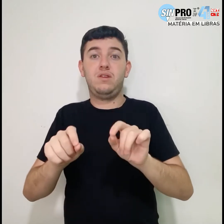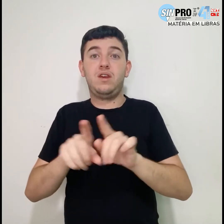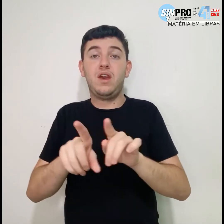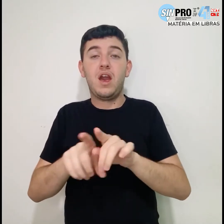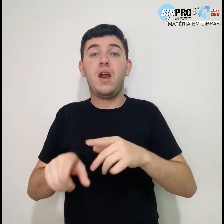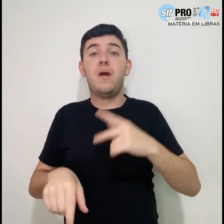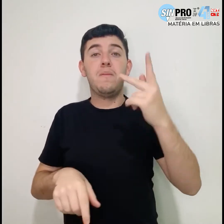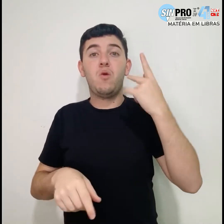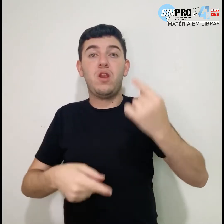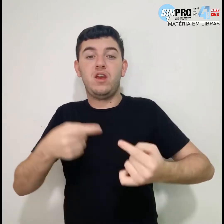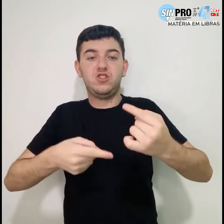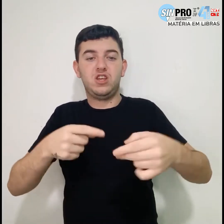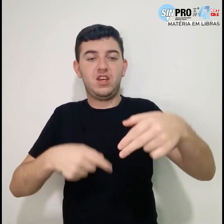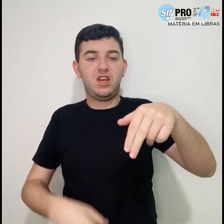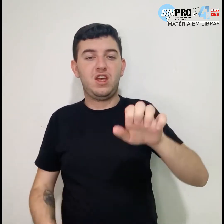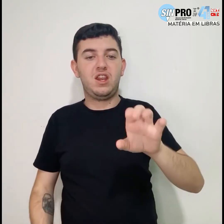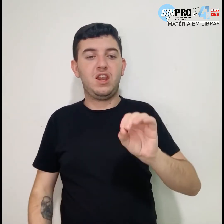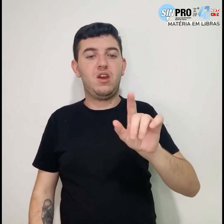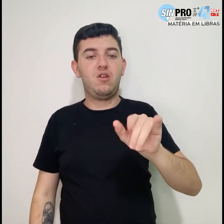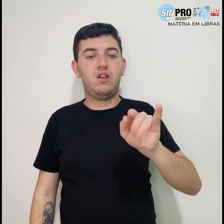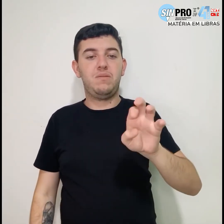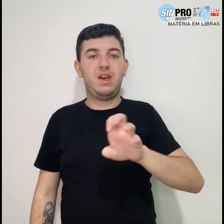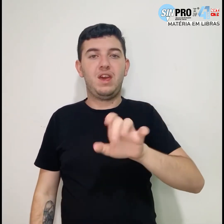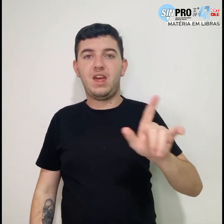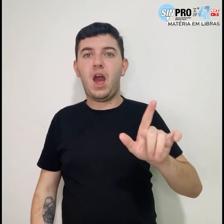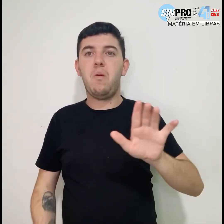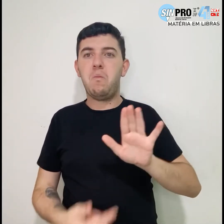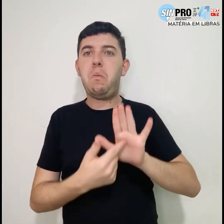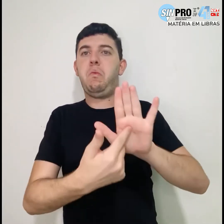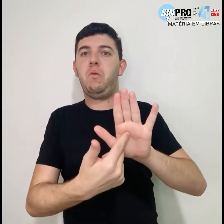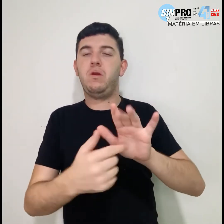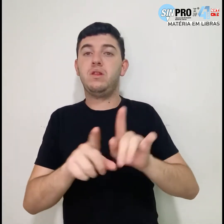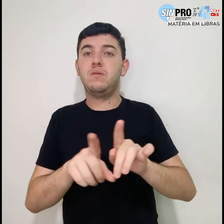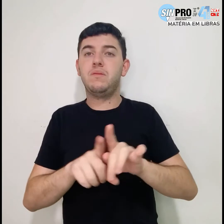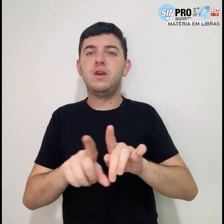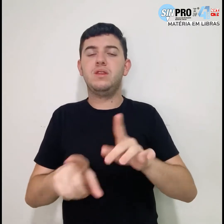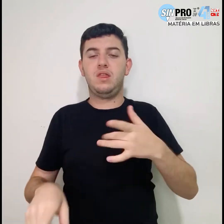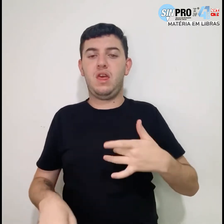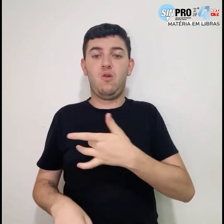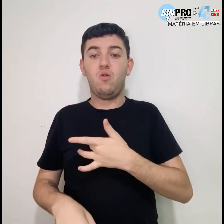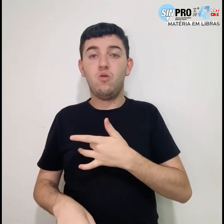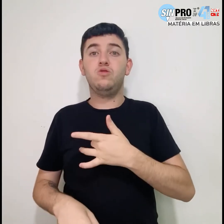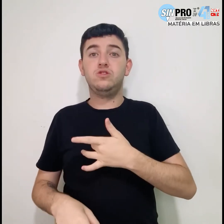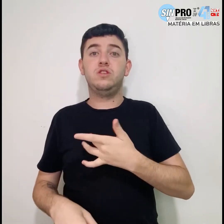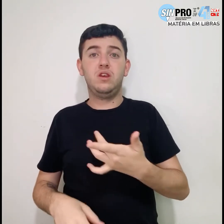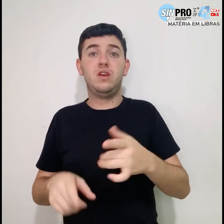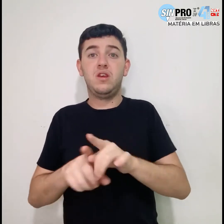neoliberal e não aplicar o dinheiro público na saúde pública, na pesquisa